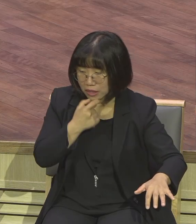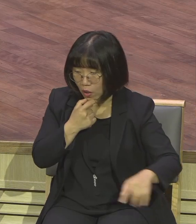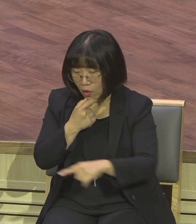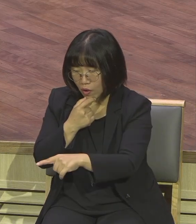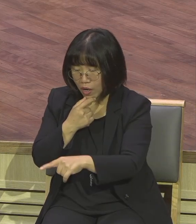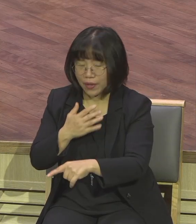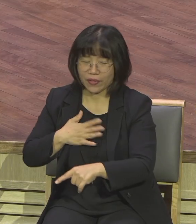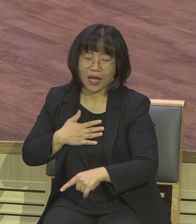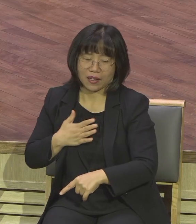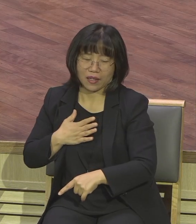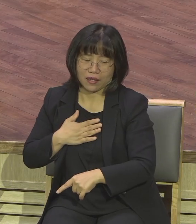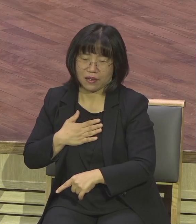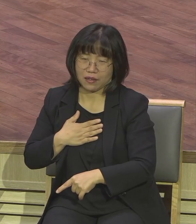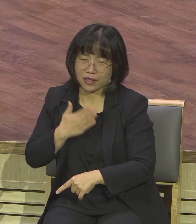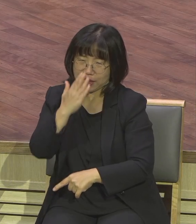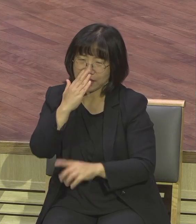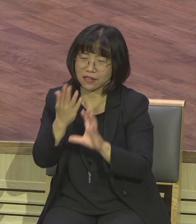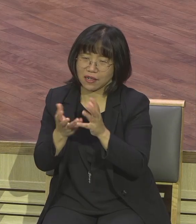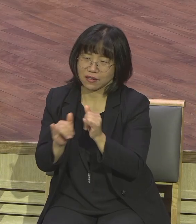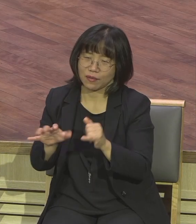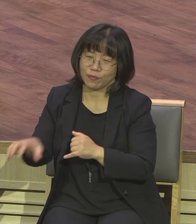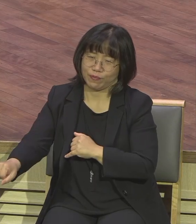그게 차단